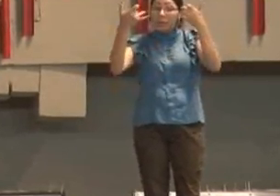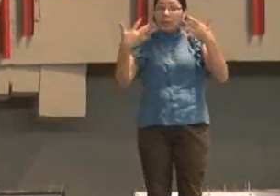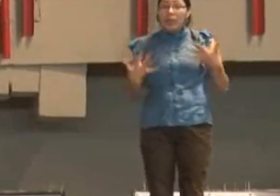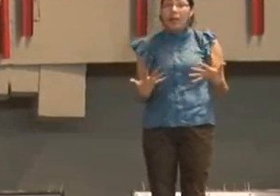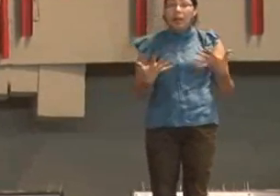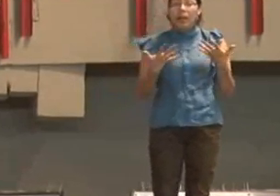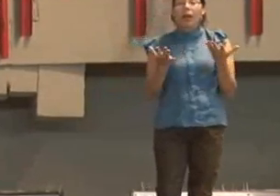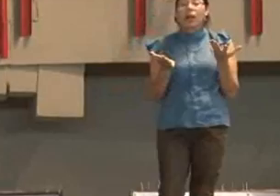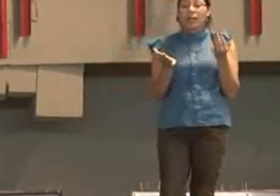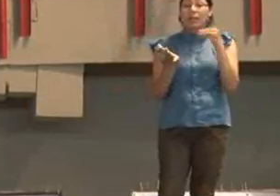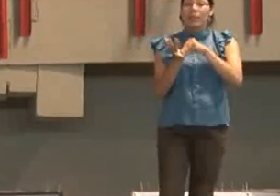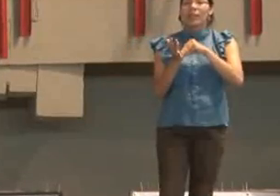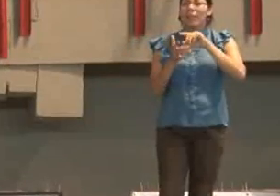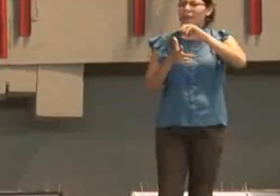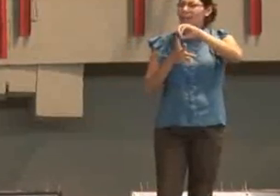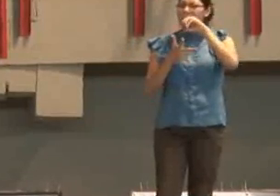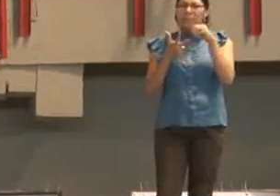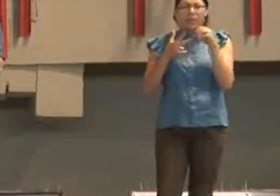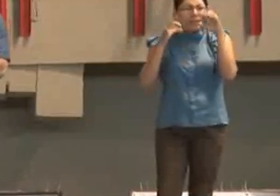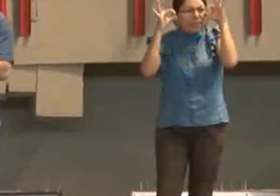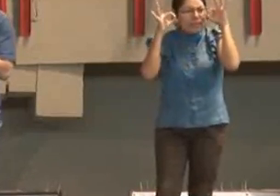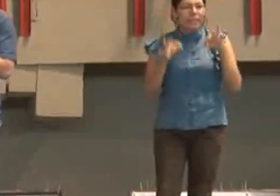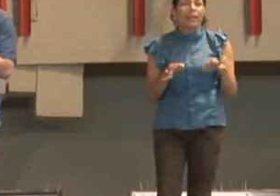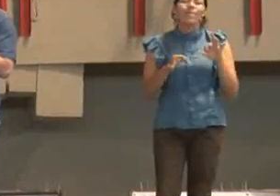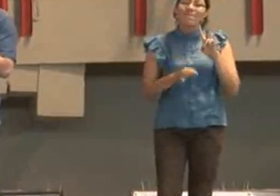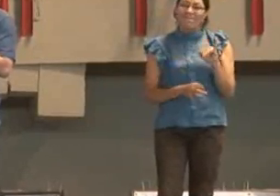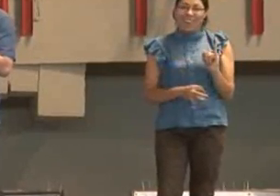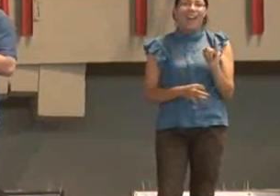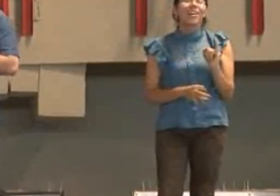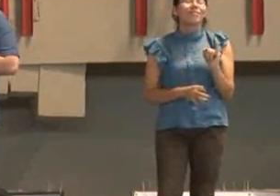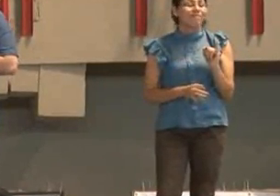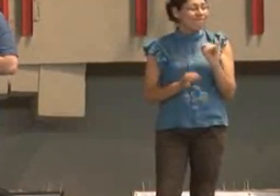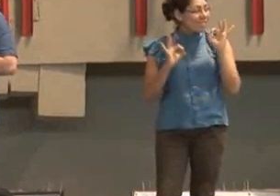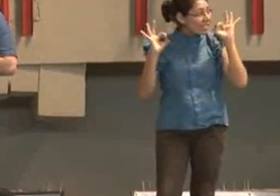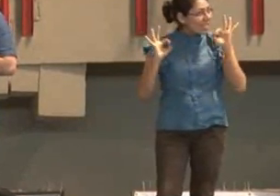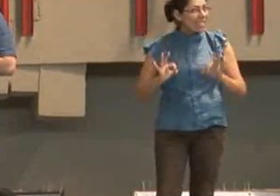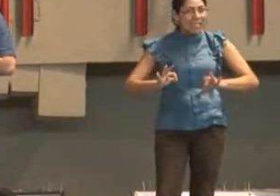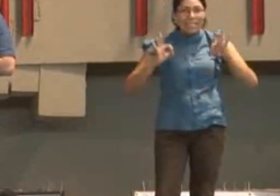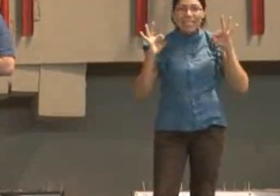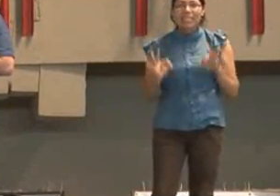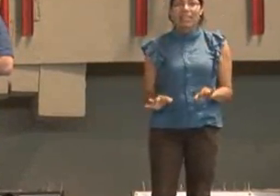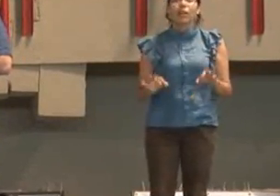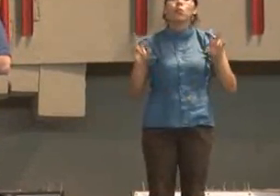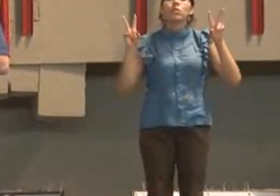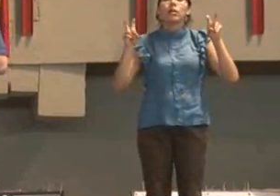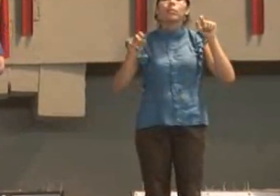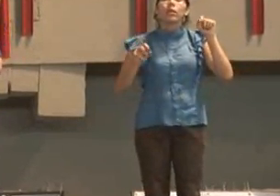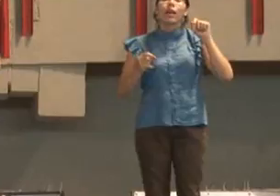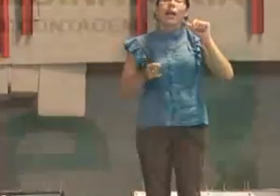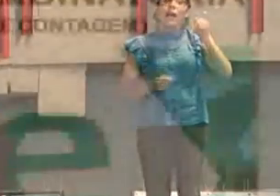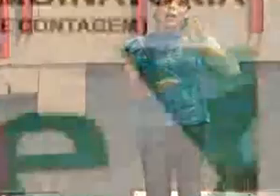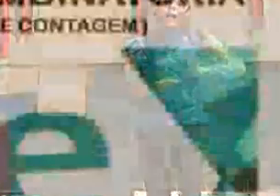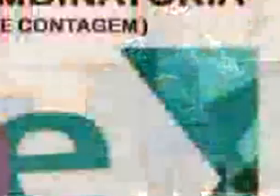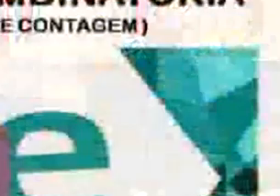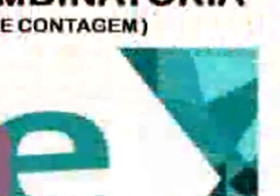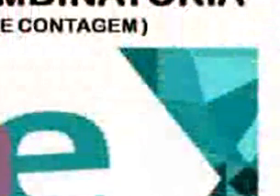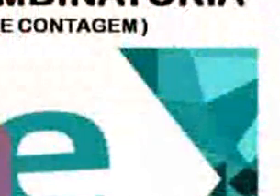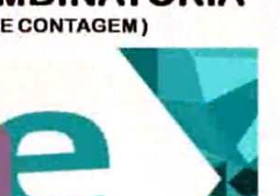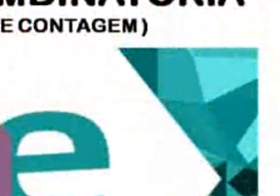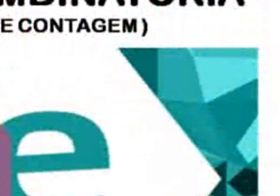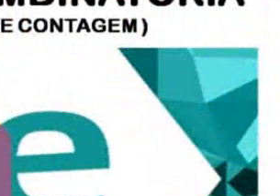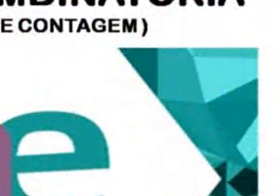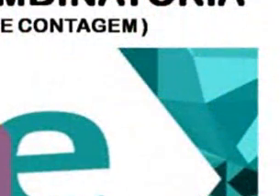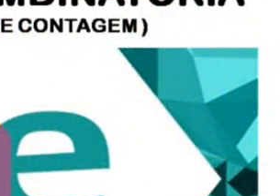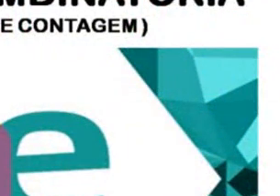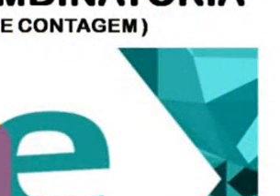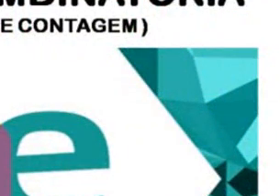do Enem é um assunto que certamente vocês vão encontrar. É um assunto que trata do tema de análise combinatória, tá certo?